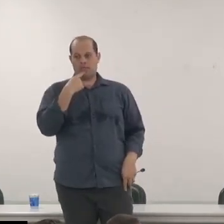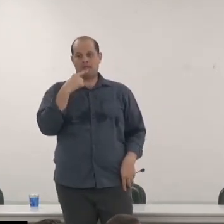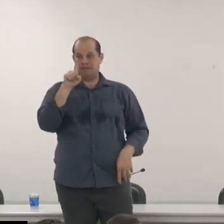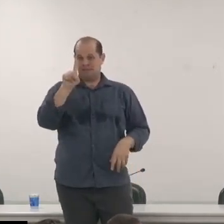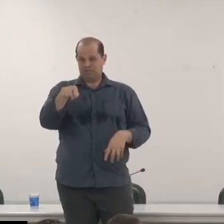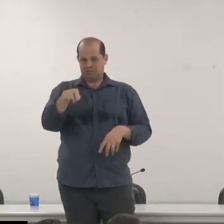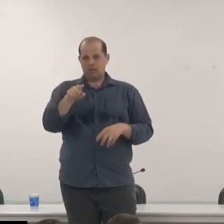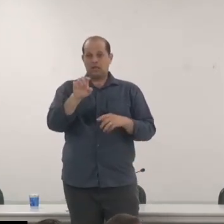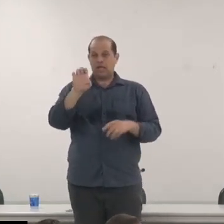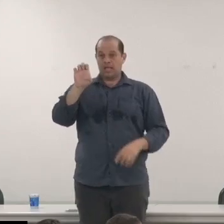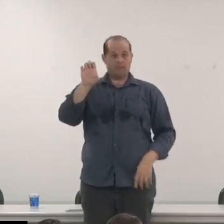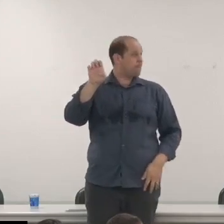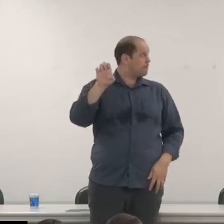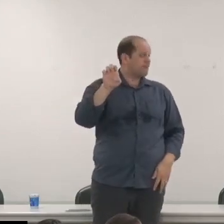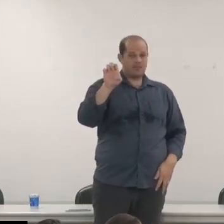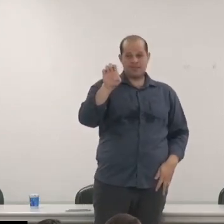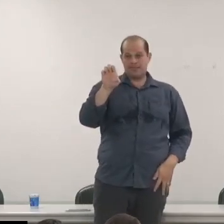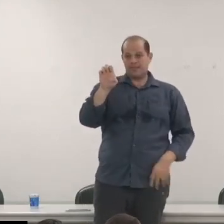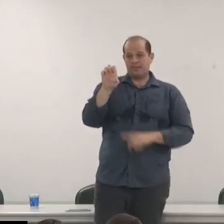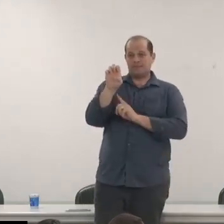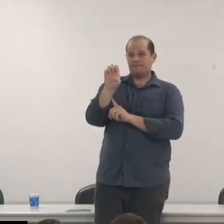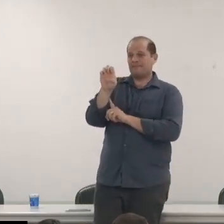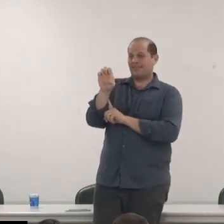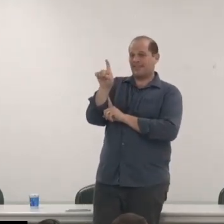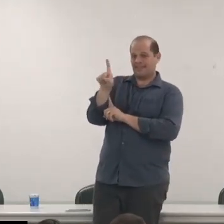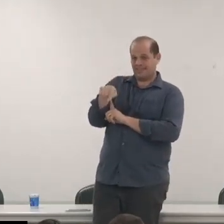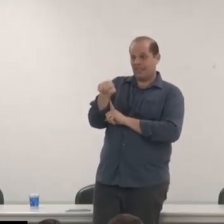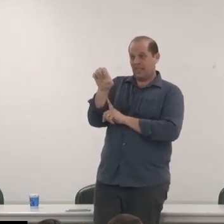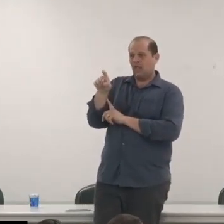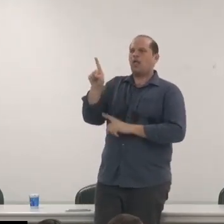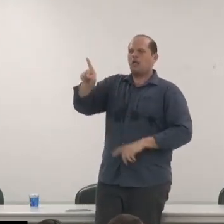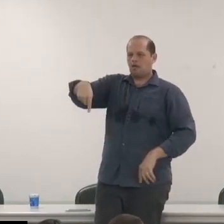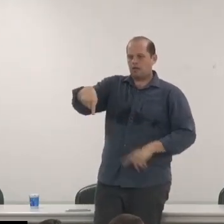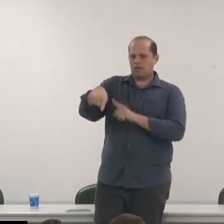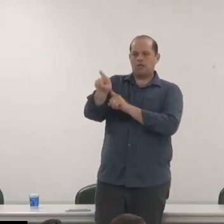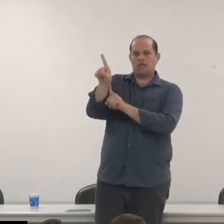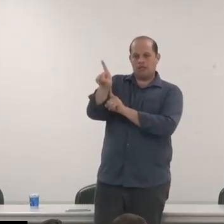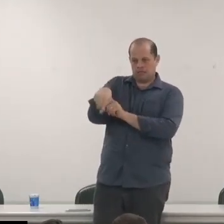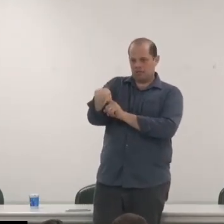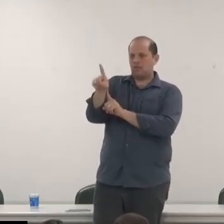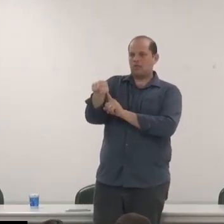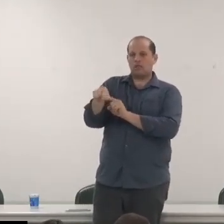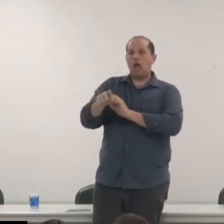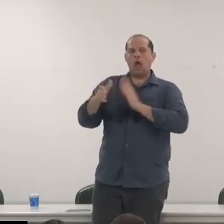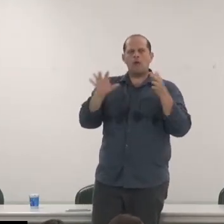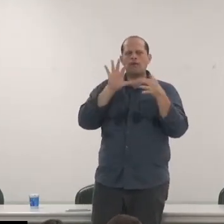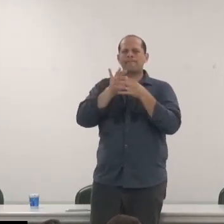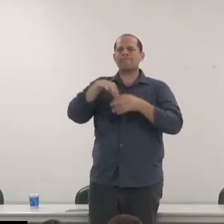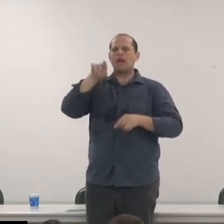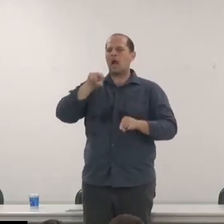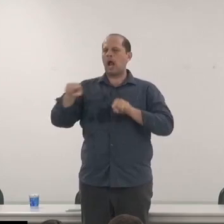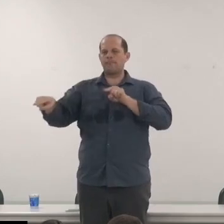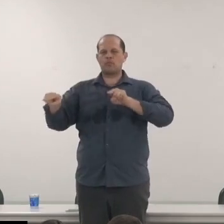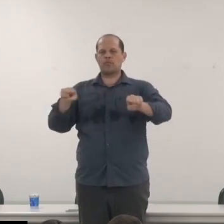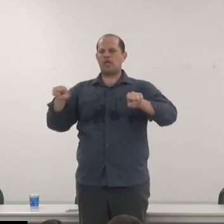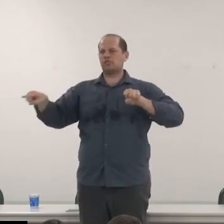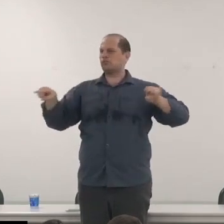a gente também tem exemplos da modalidade de empréstimo de língua falada, de uma única sílaba. Então, esse sinal que eu mostrei com a